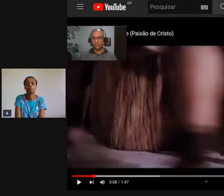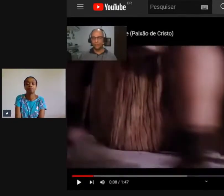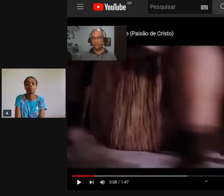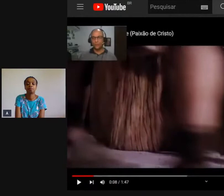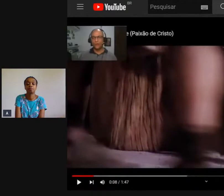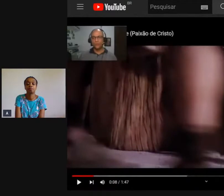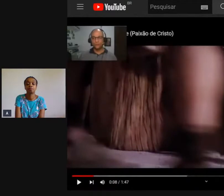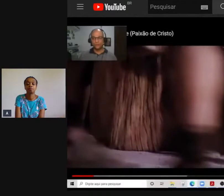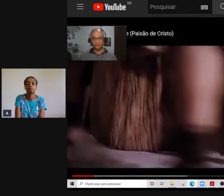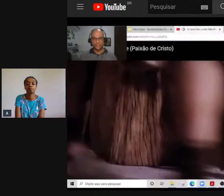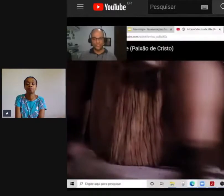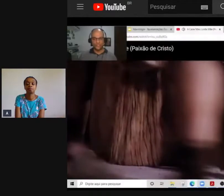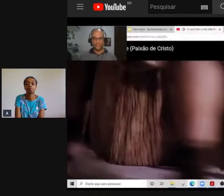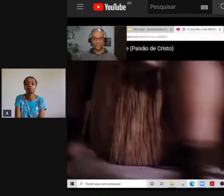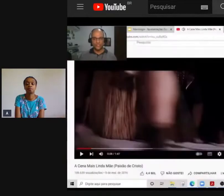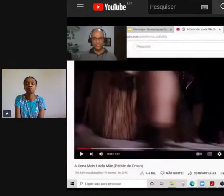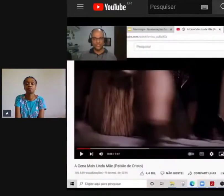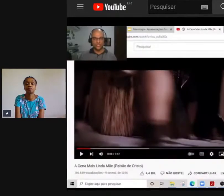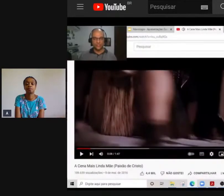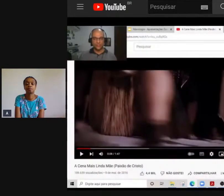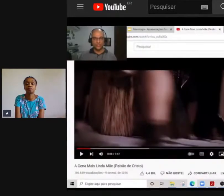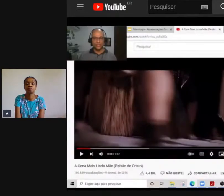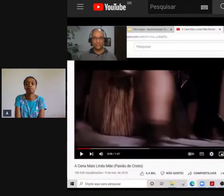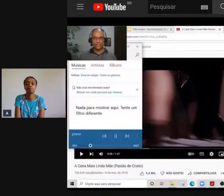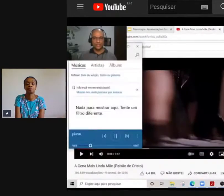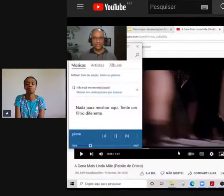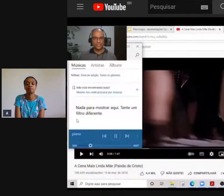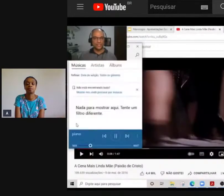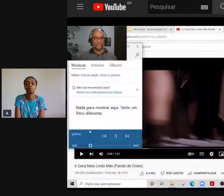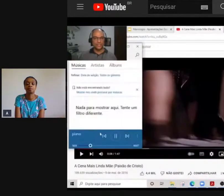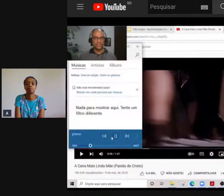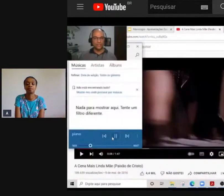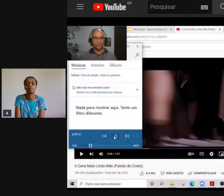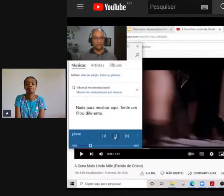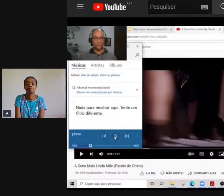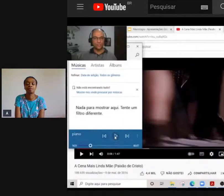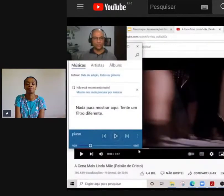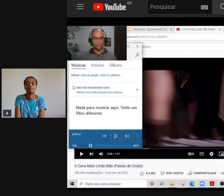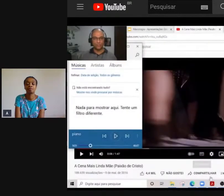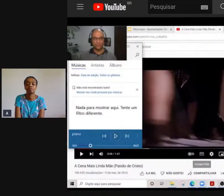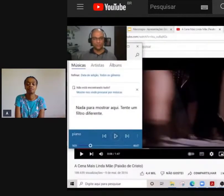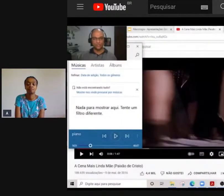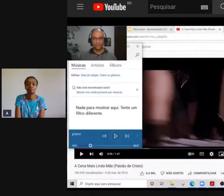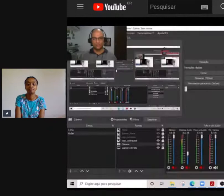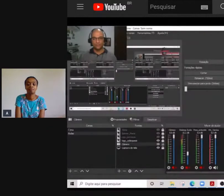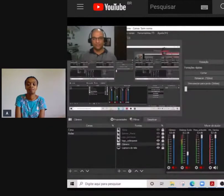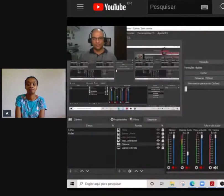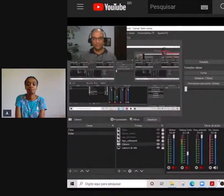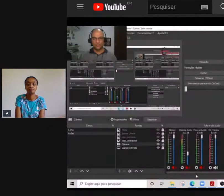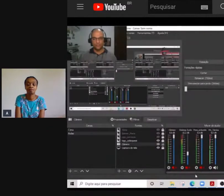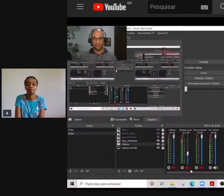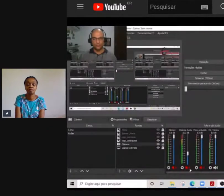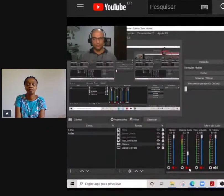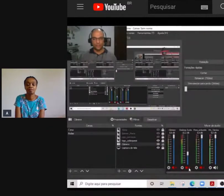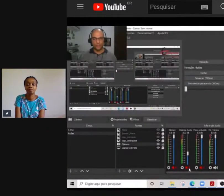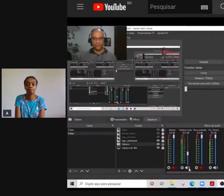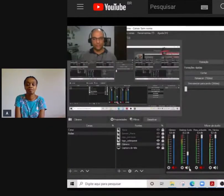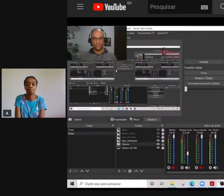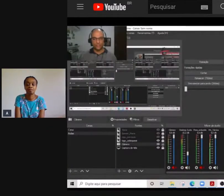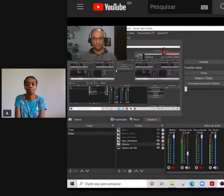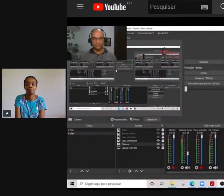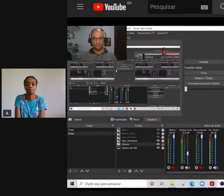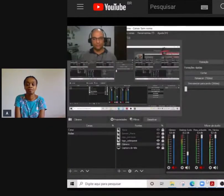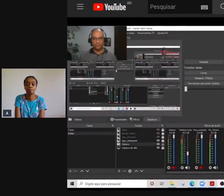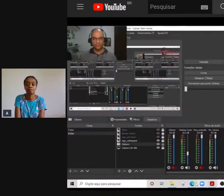Deixa eu só pôr o áudio para vocês, que eu creio estar sem áudio nesse momento, tá? Vou pôr o